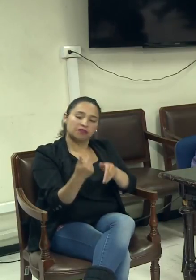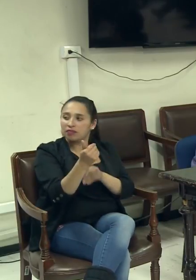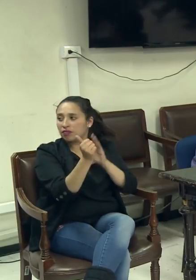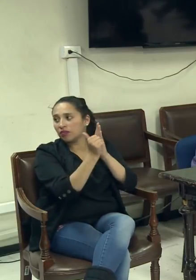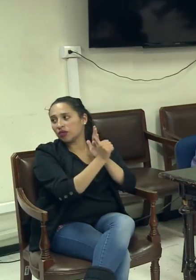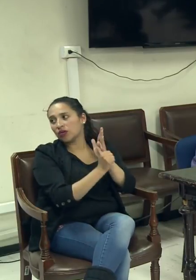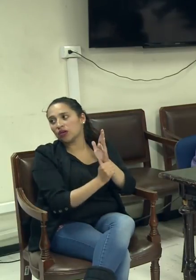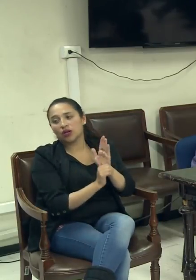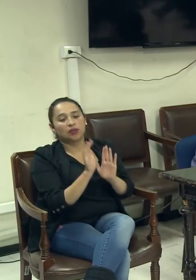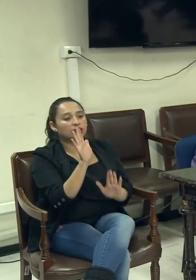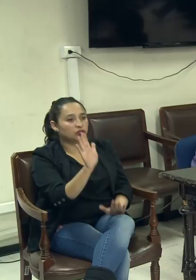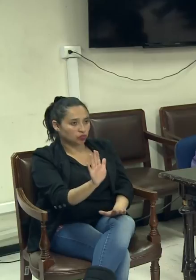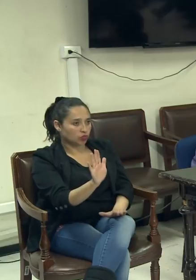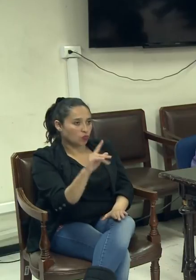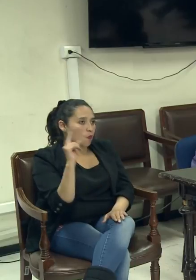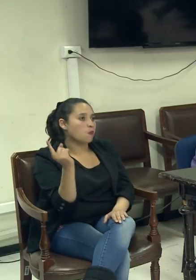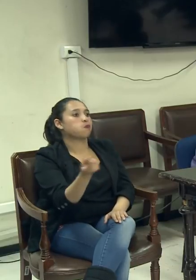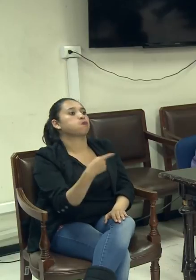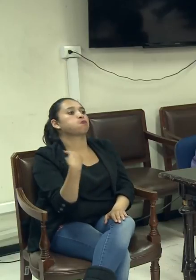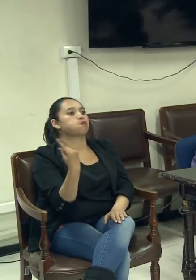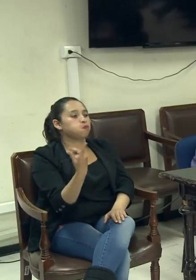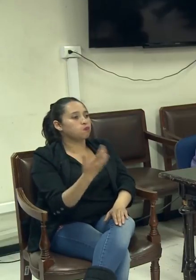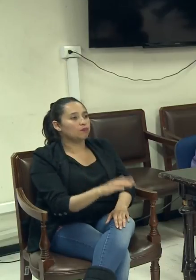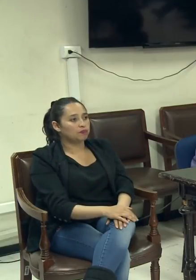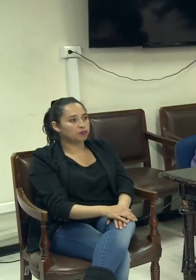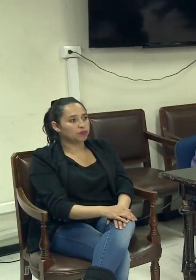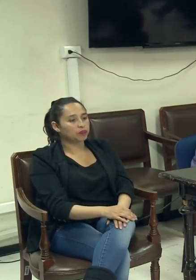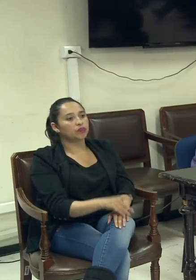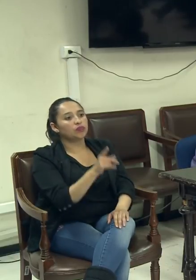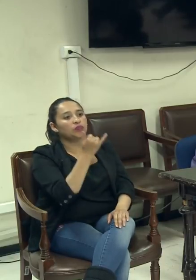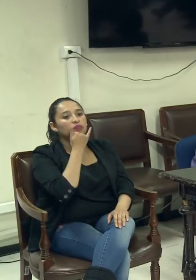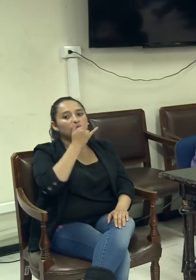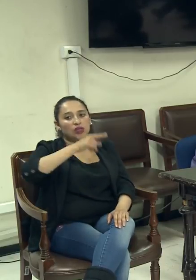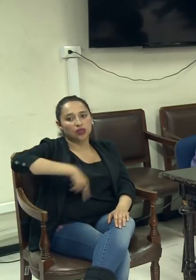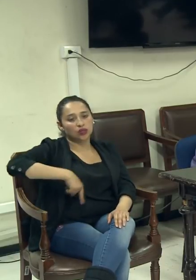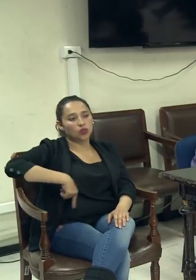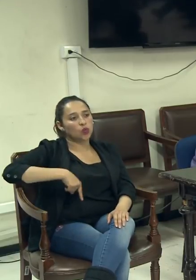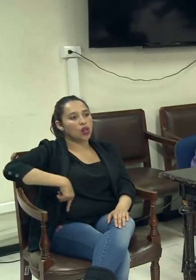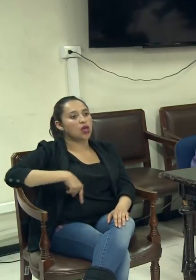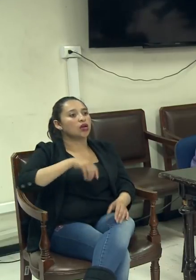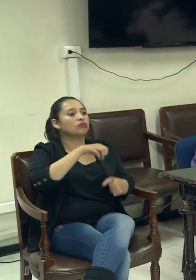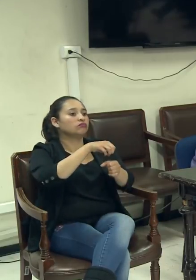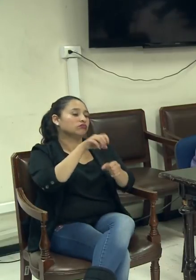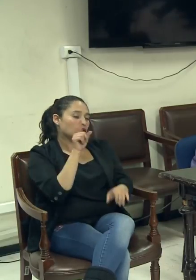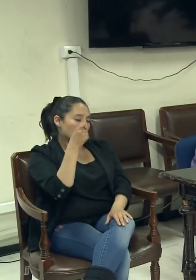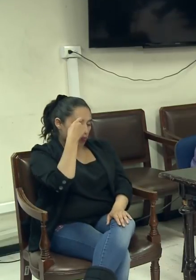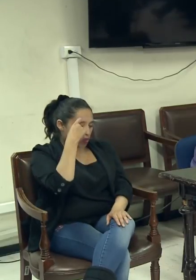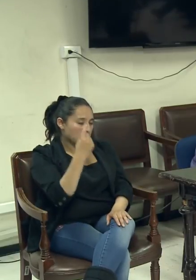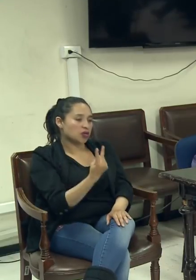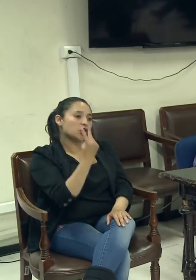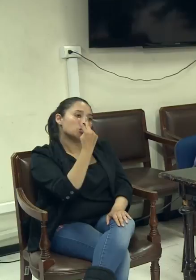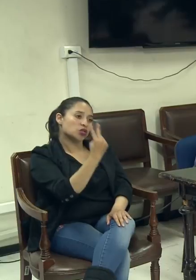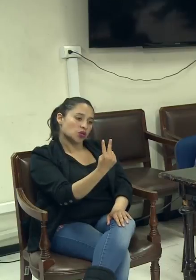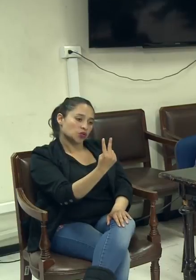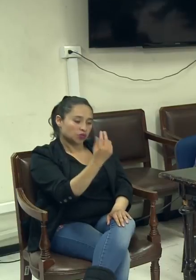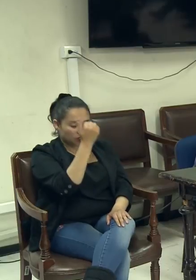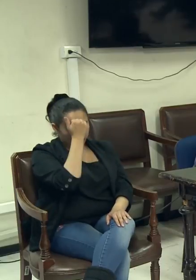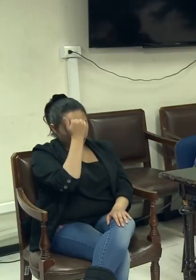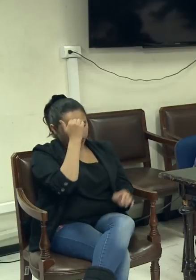son comunes. Entonces, en todas las escuelas públicas habían dos maestras por salón.